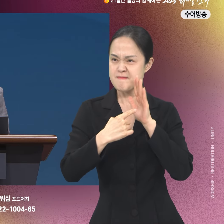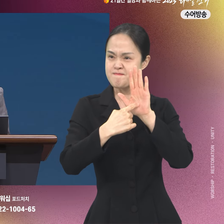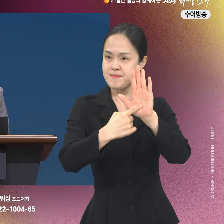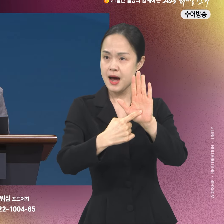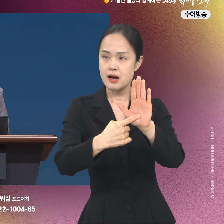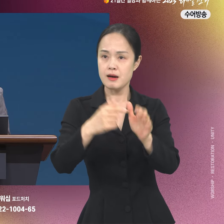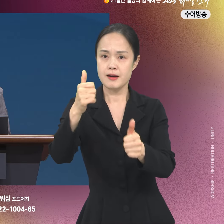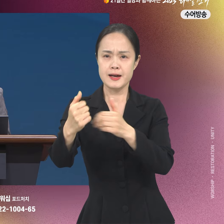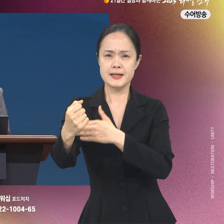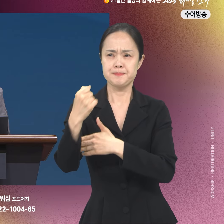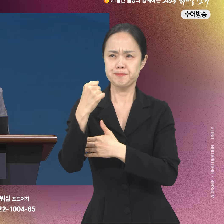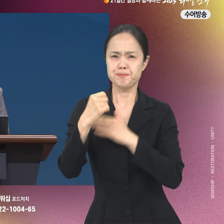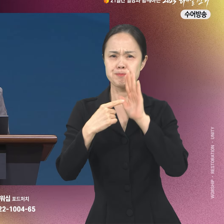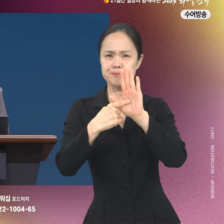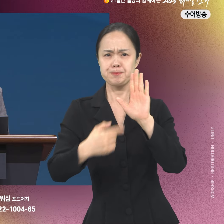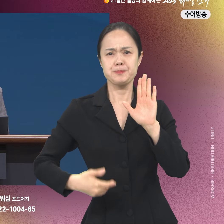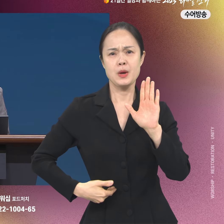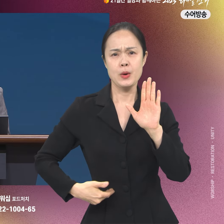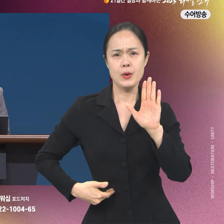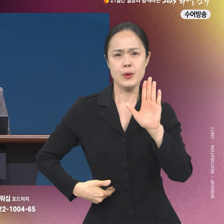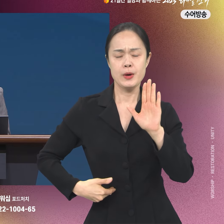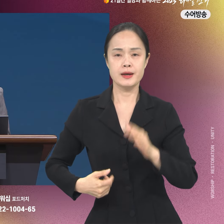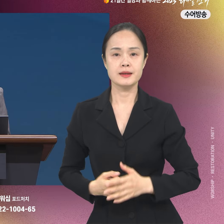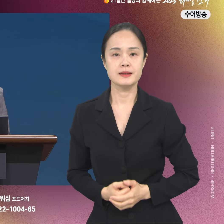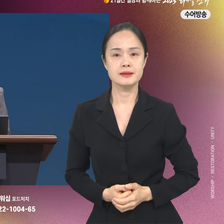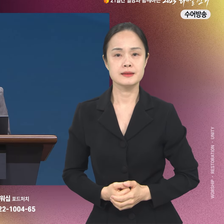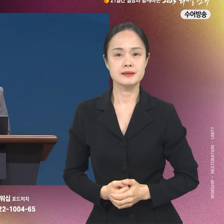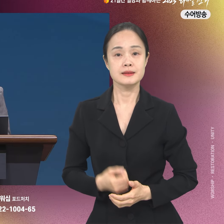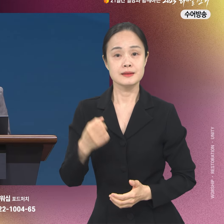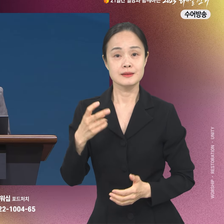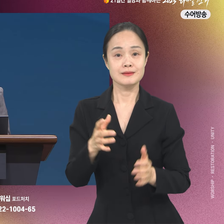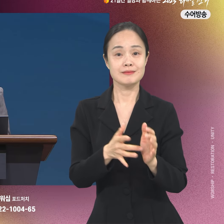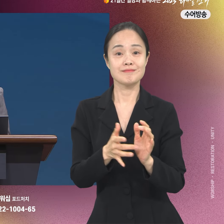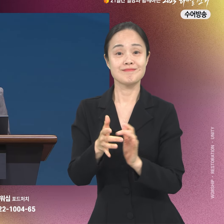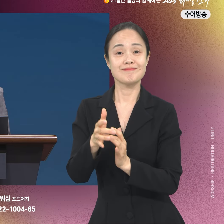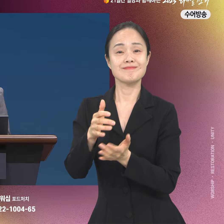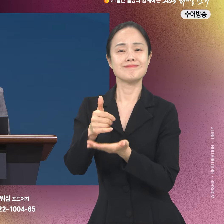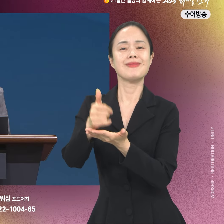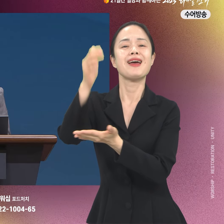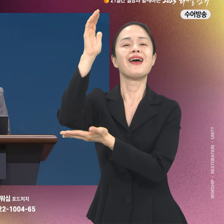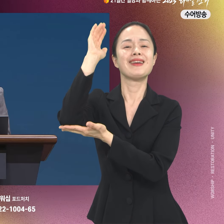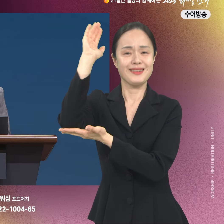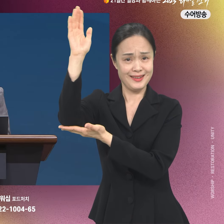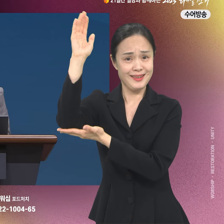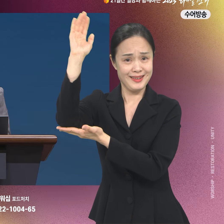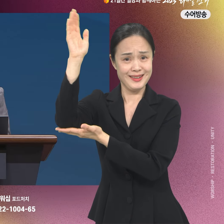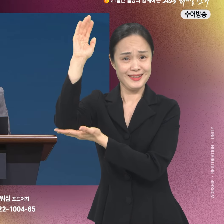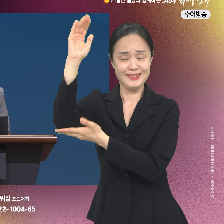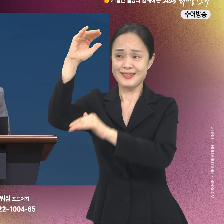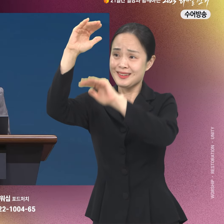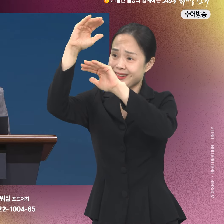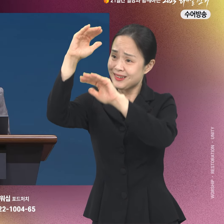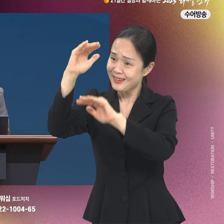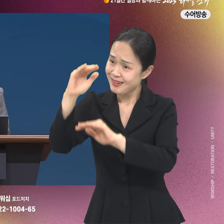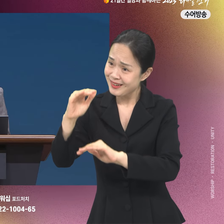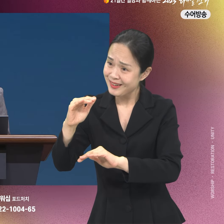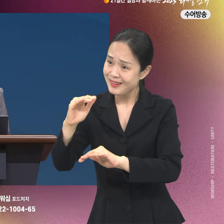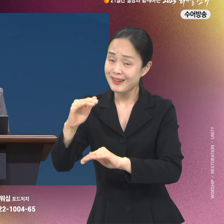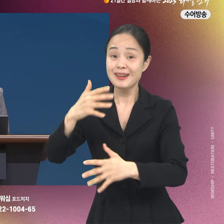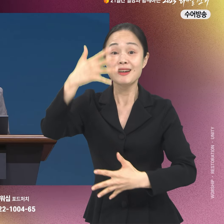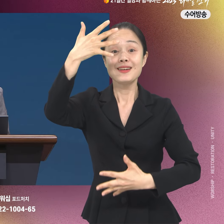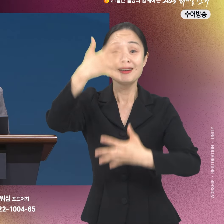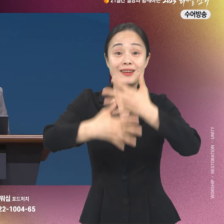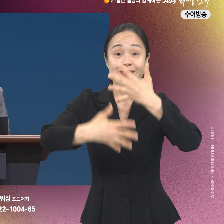생각했어요. 그리고 무엇보다도 예수님 이야기가 극장용 장편 애니메이션으로 한